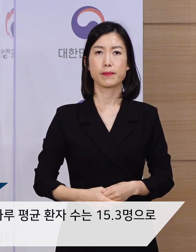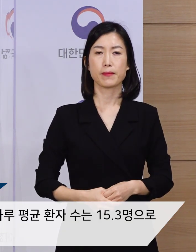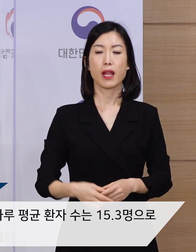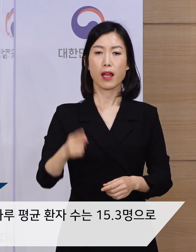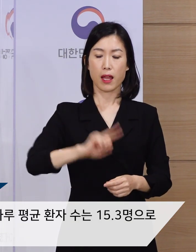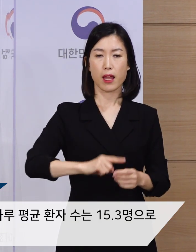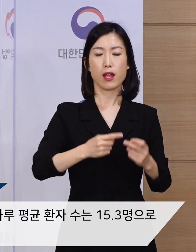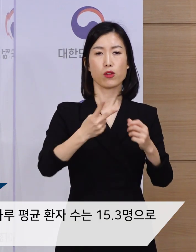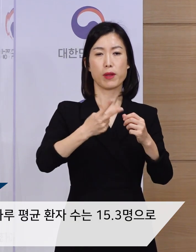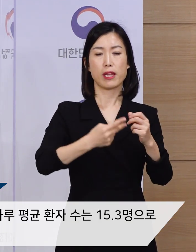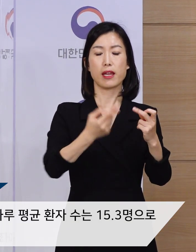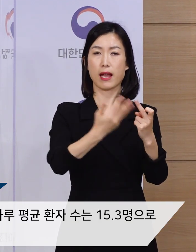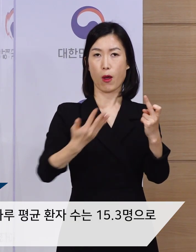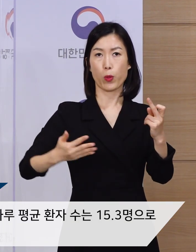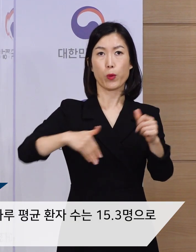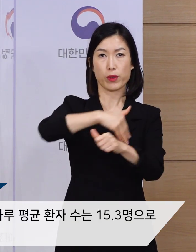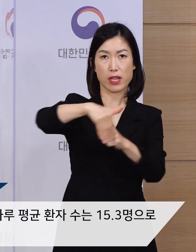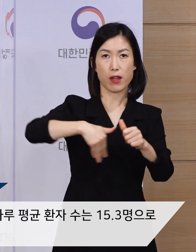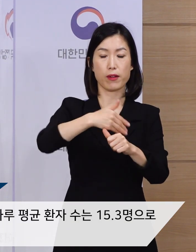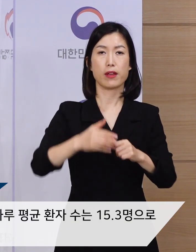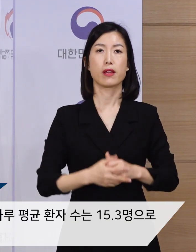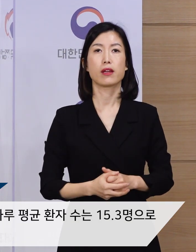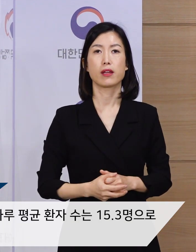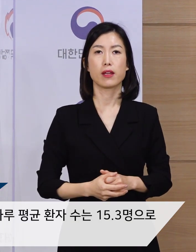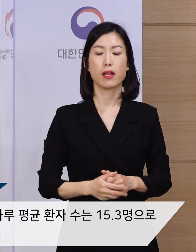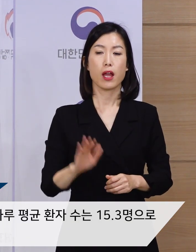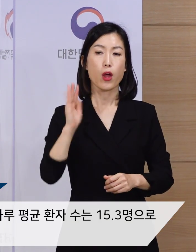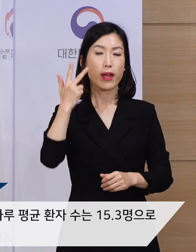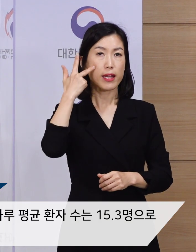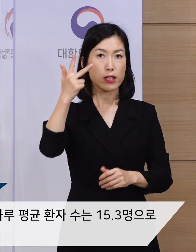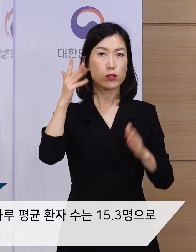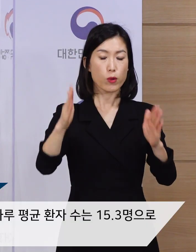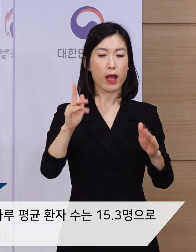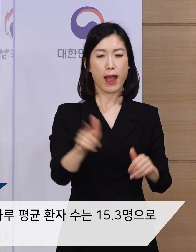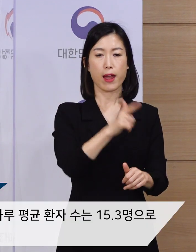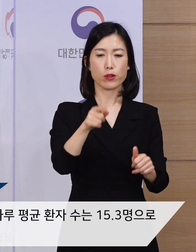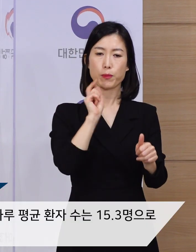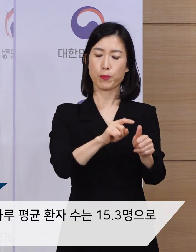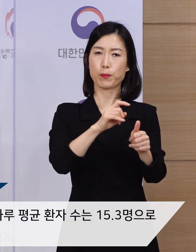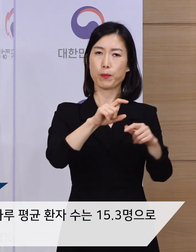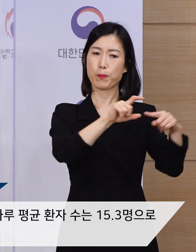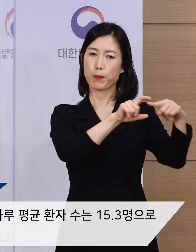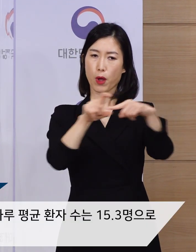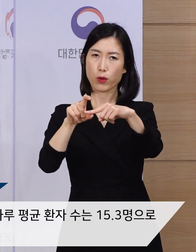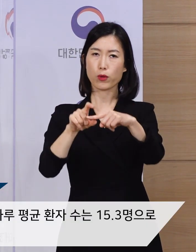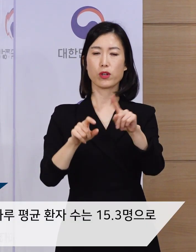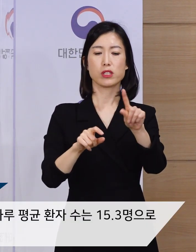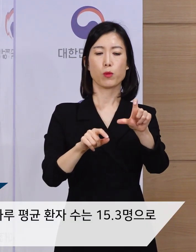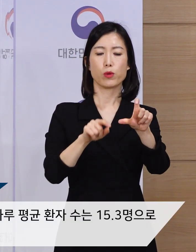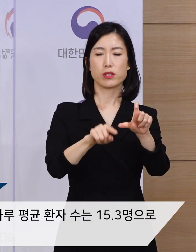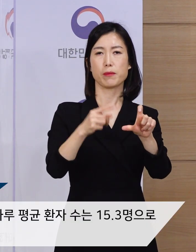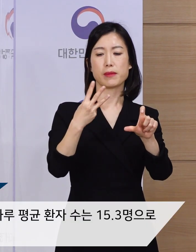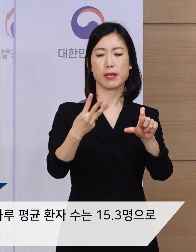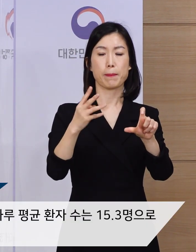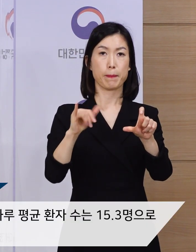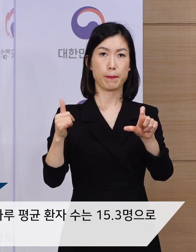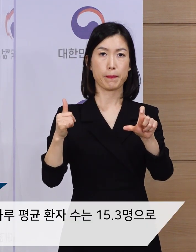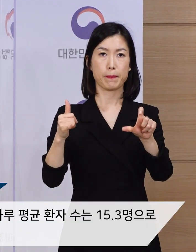다음으로 강원도 상황입니다. 최근 일주간의 하루 평균 환자 수는